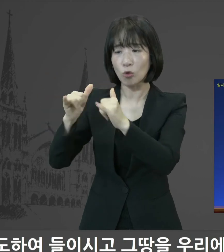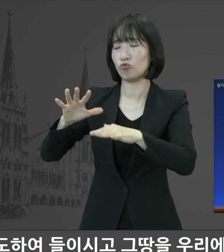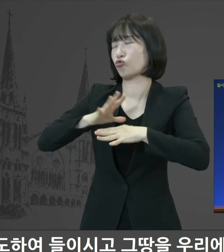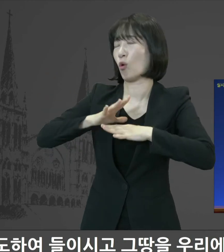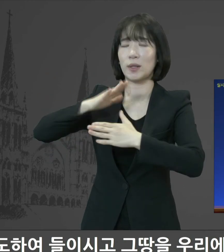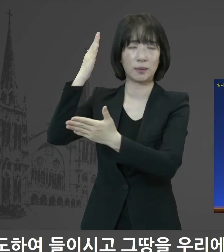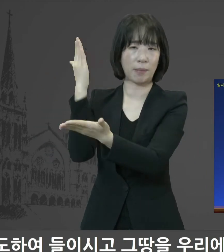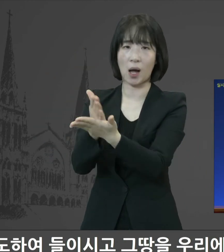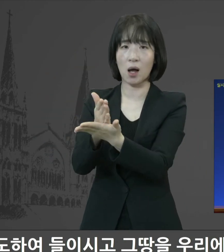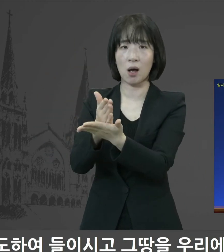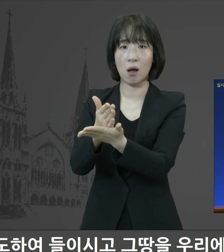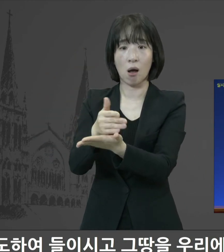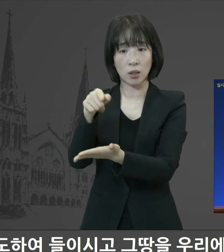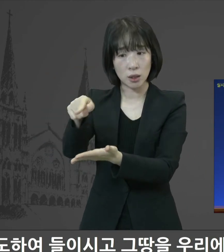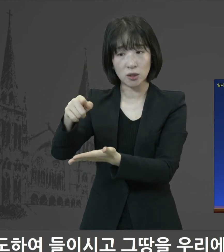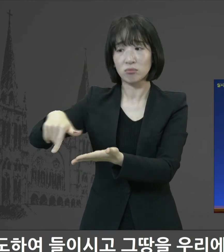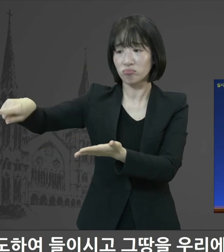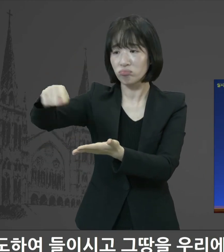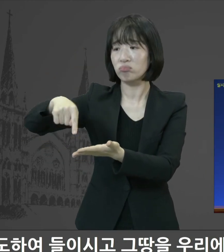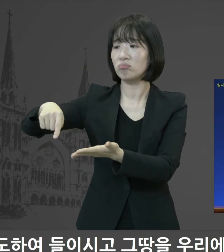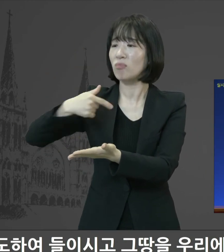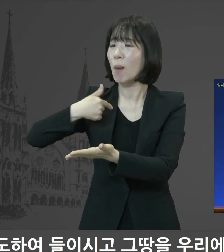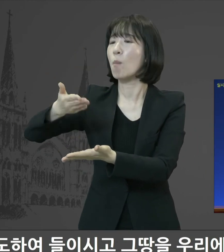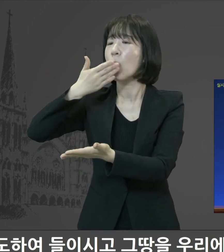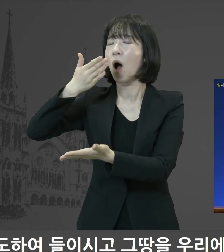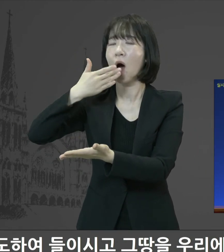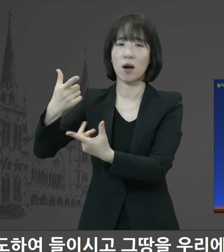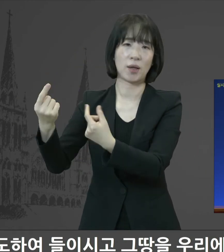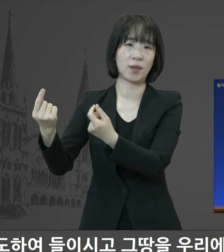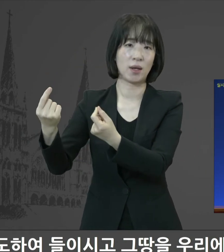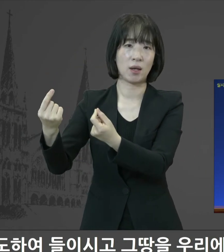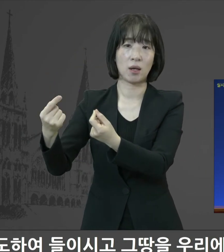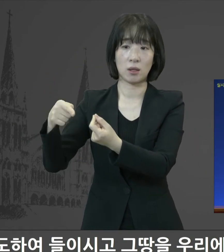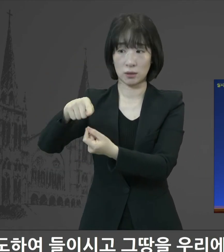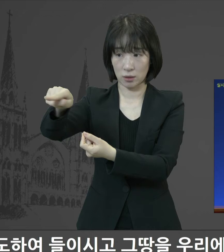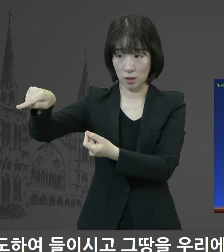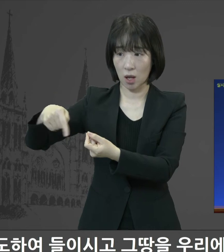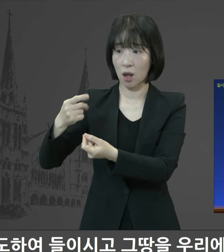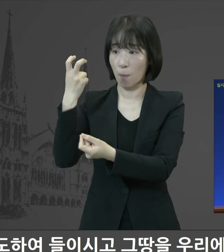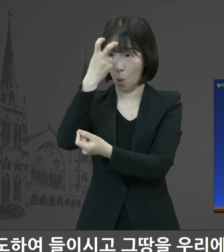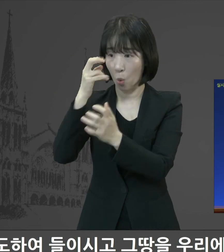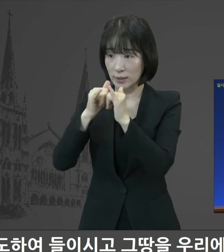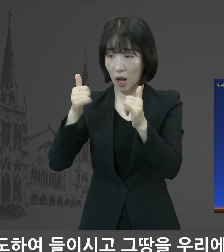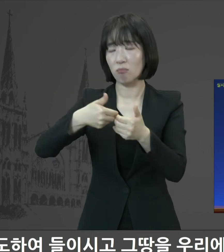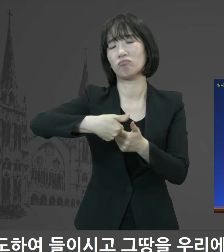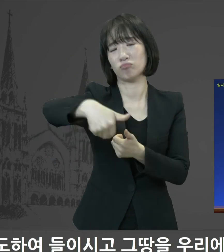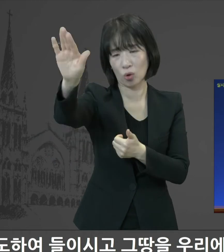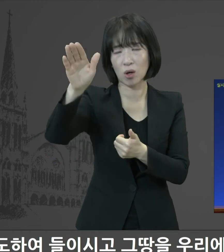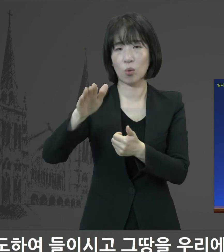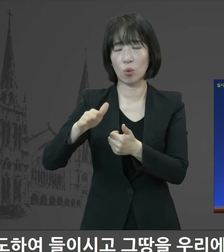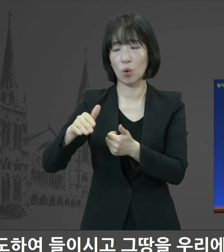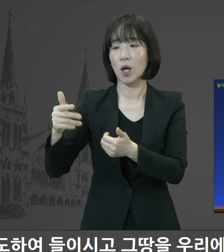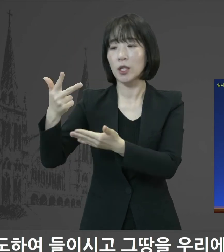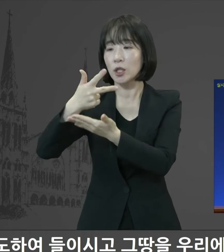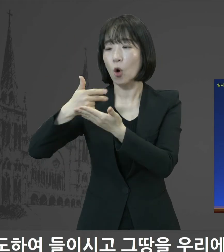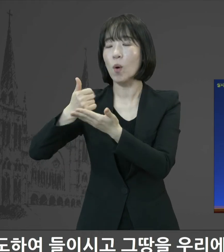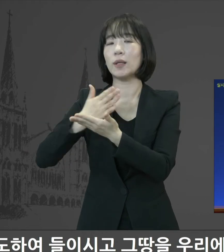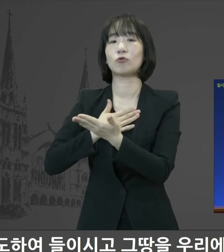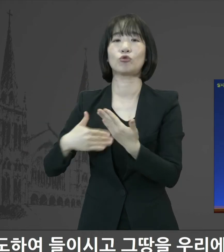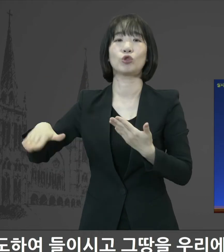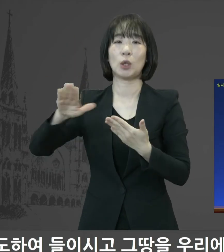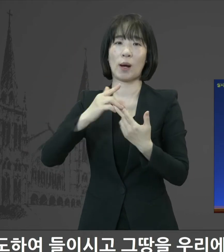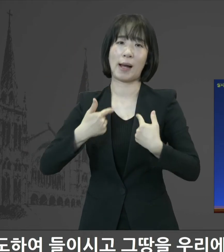두려워하지 말라. 그들은 우리의 먹이라. 그들의 보호자는 그들에게서 떠났고 여호와는 우리와